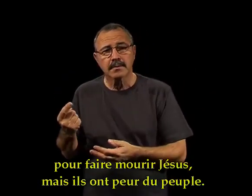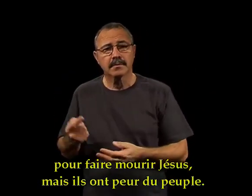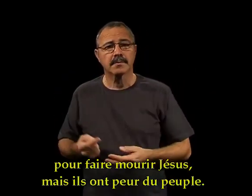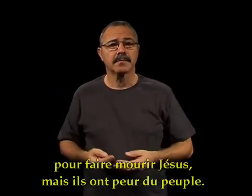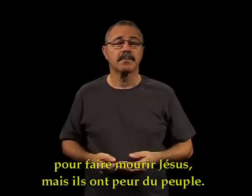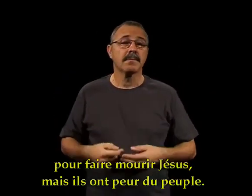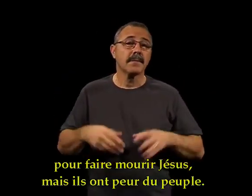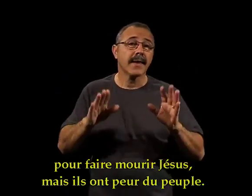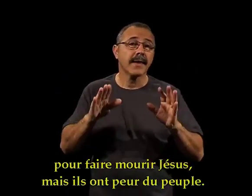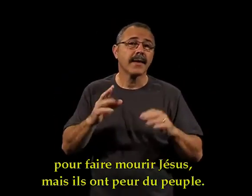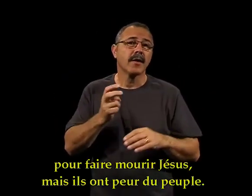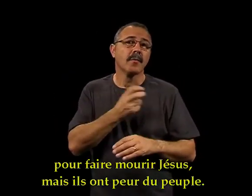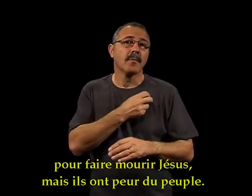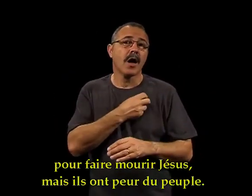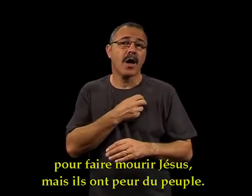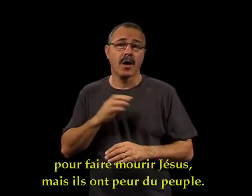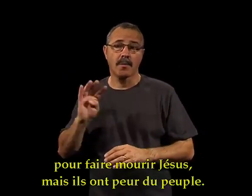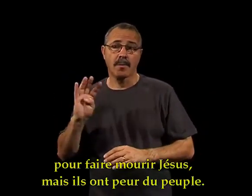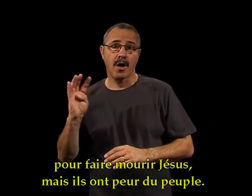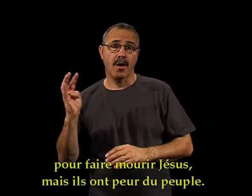Mais ils ont peur du peuple.